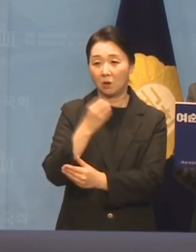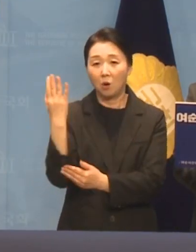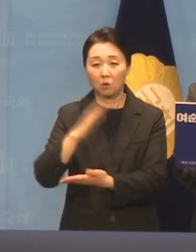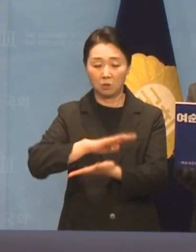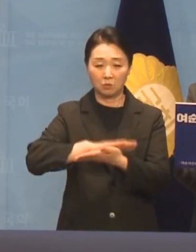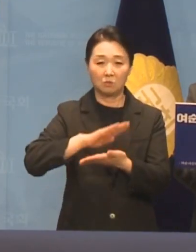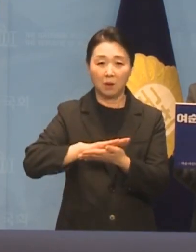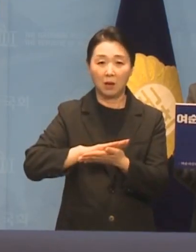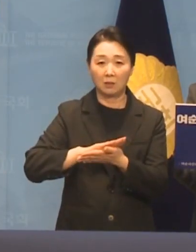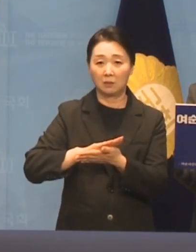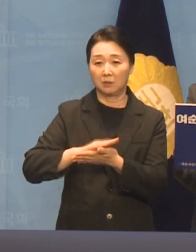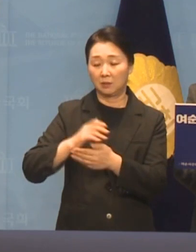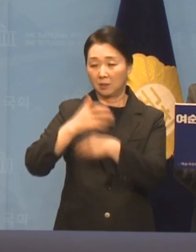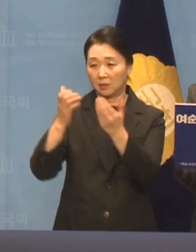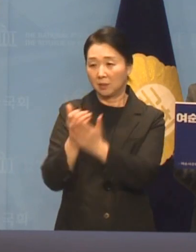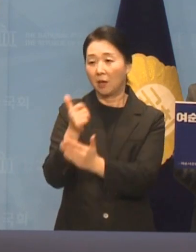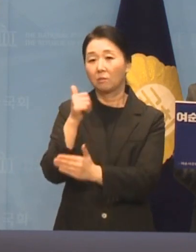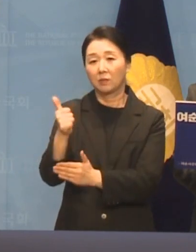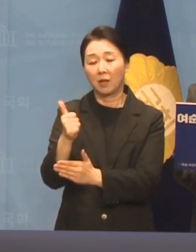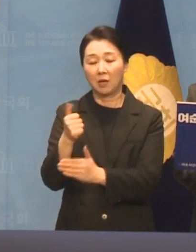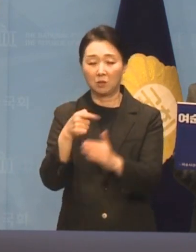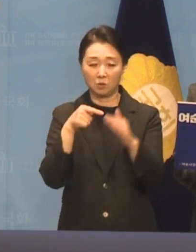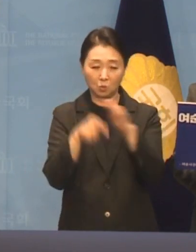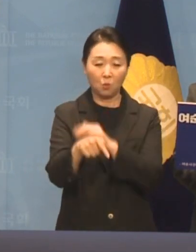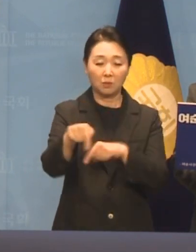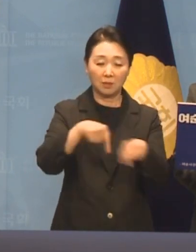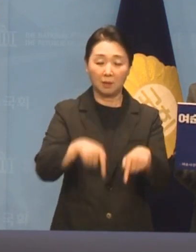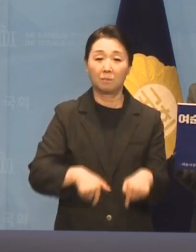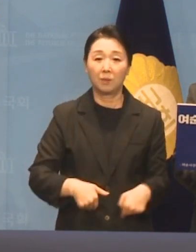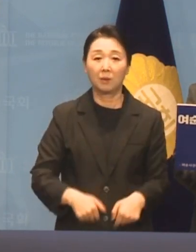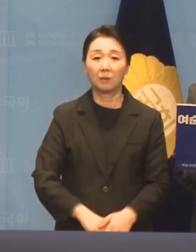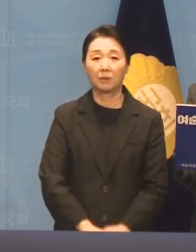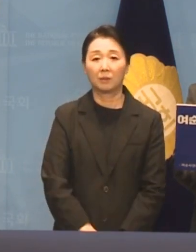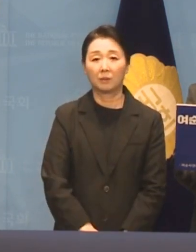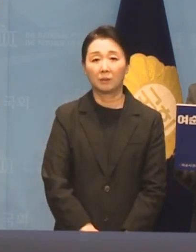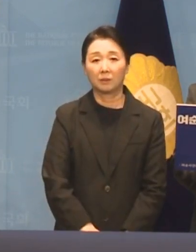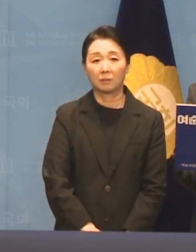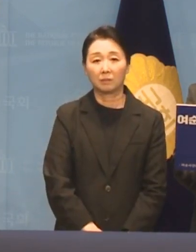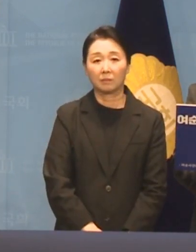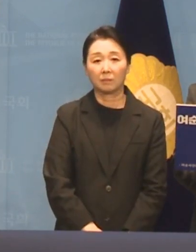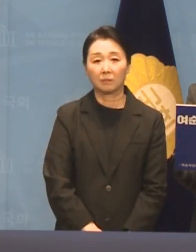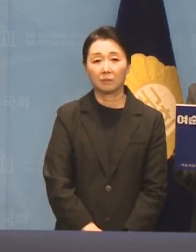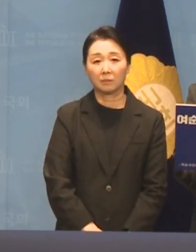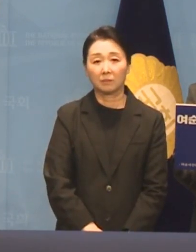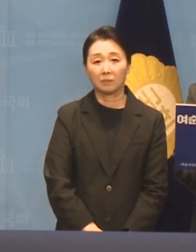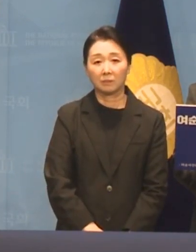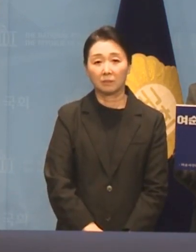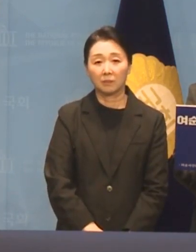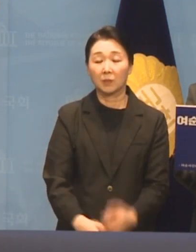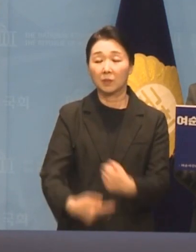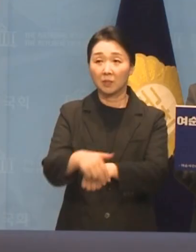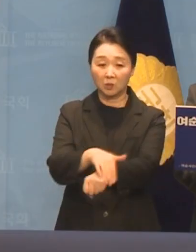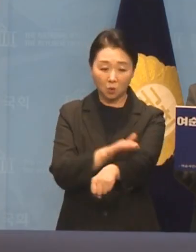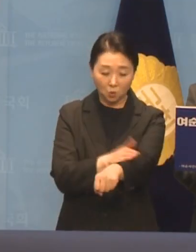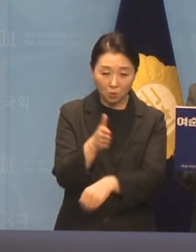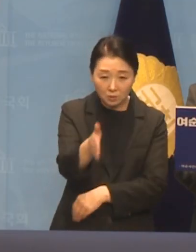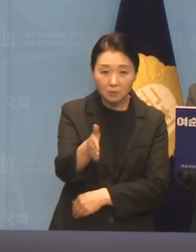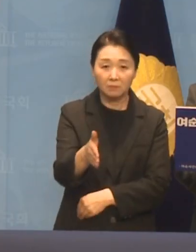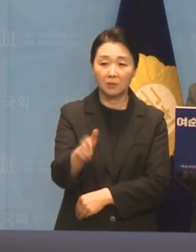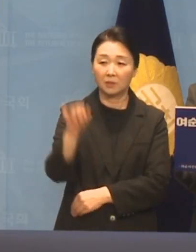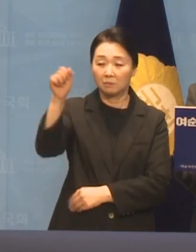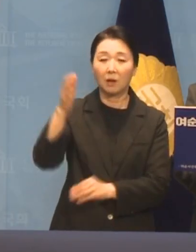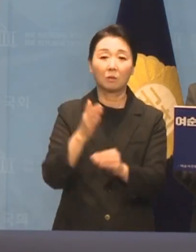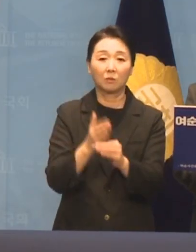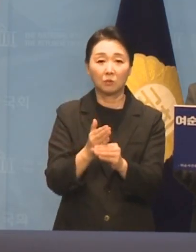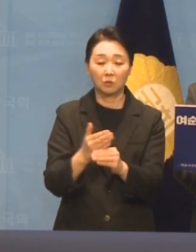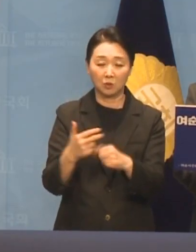출판도 계엄사의 통제를 받도록 했습니다. 더 나아가 전공의를 비롯해 파업